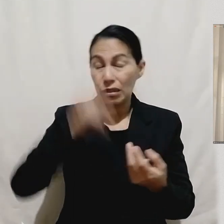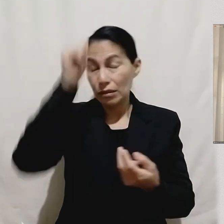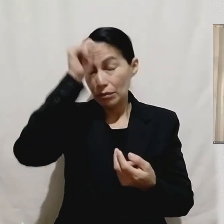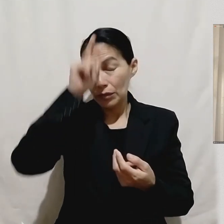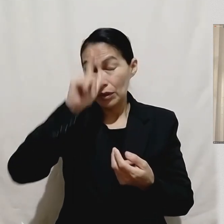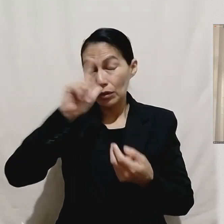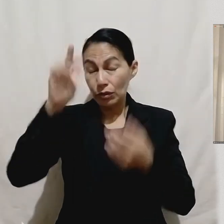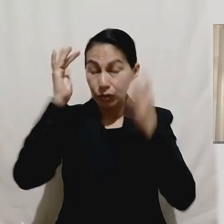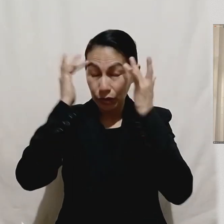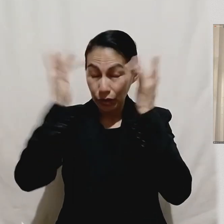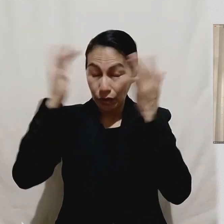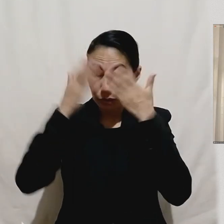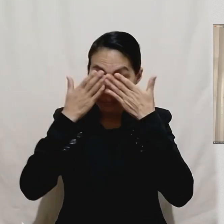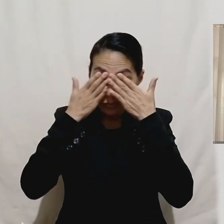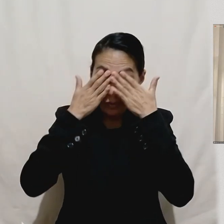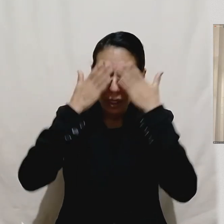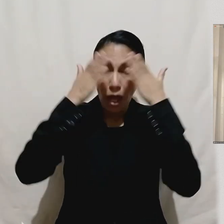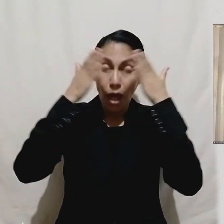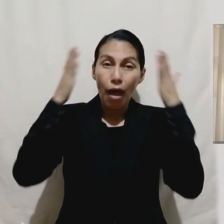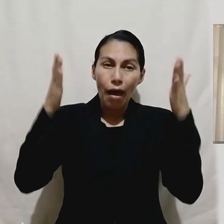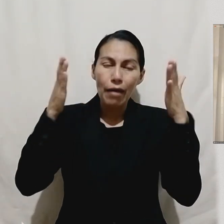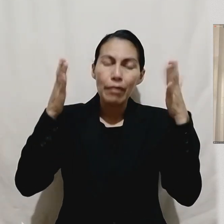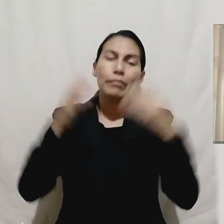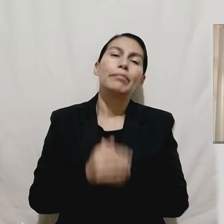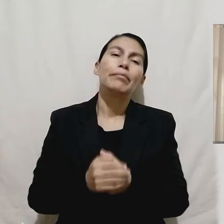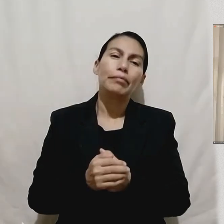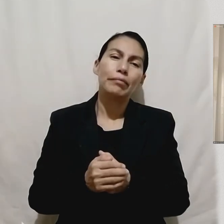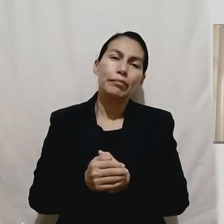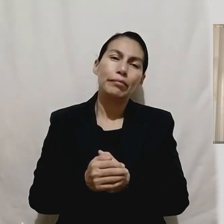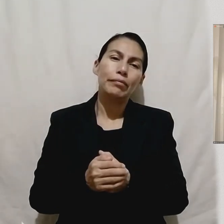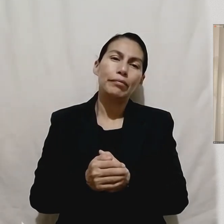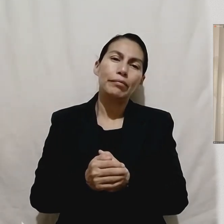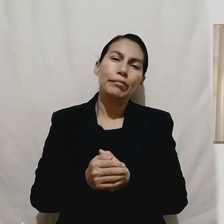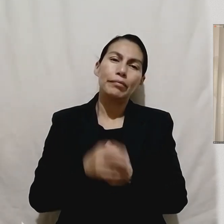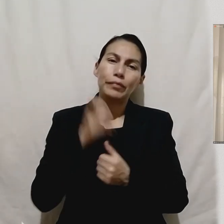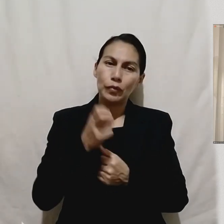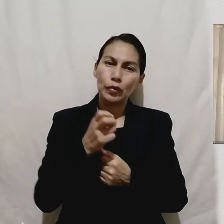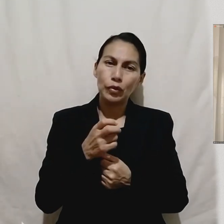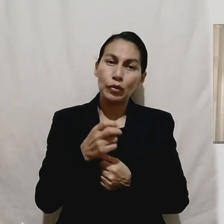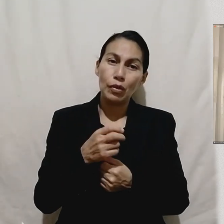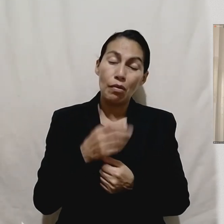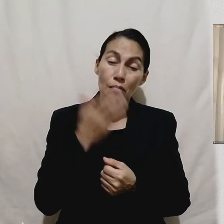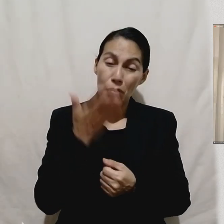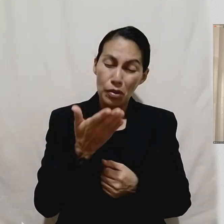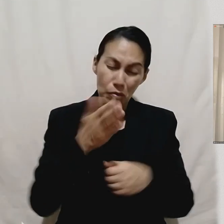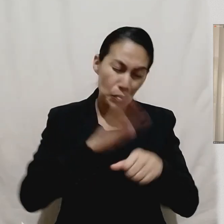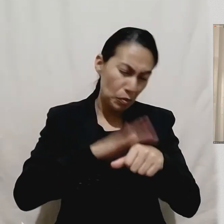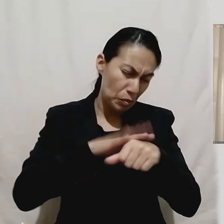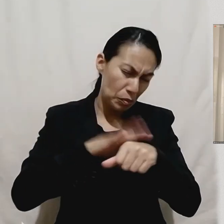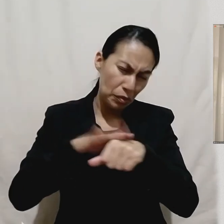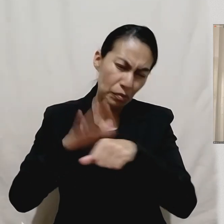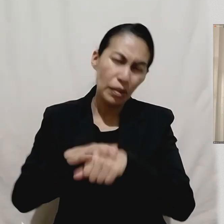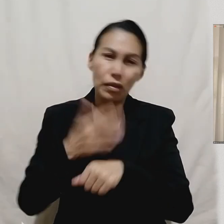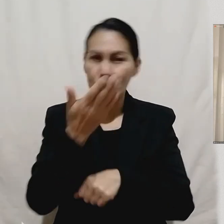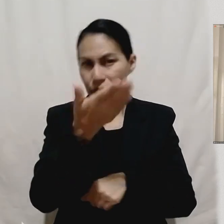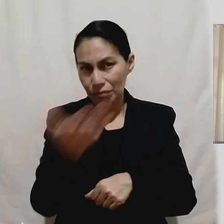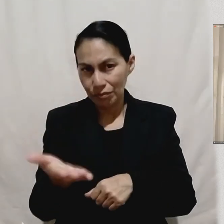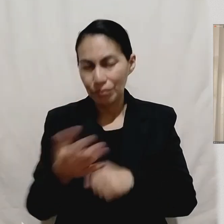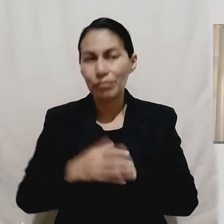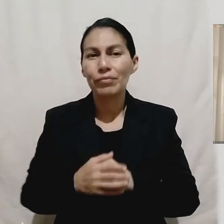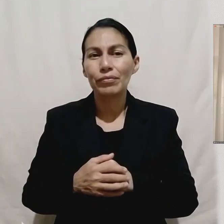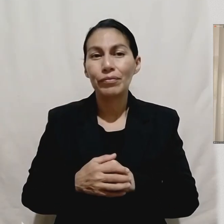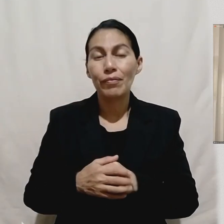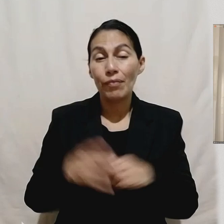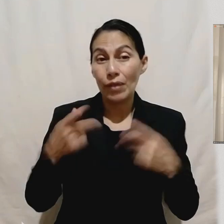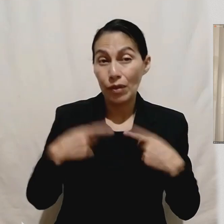que el espíritu de Dios no está en ustedes Así que pedimos por muchos más cosas acerca